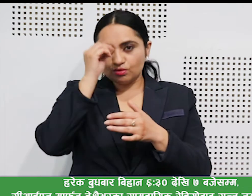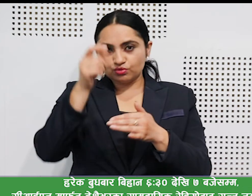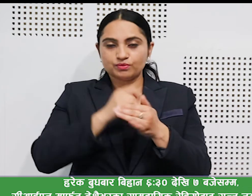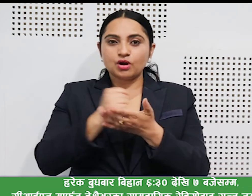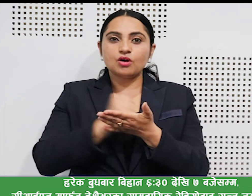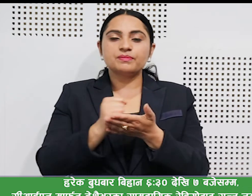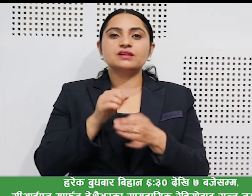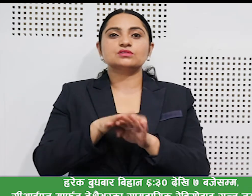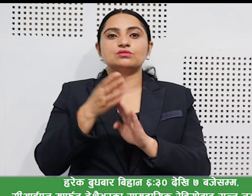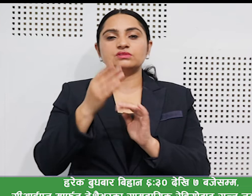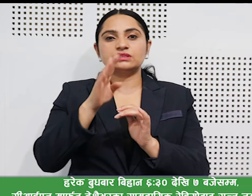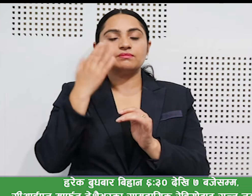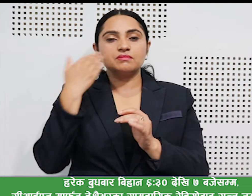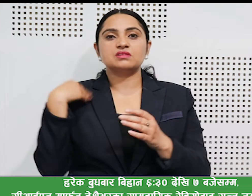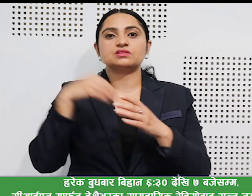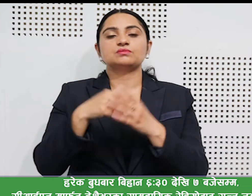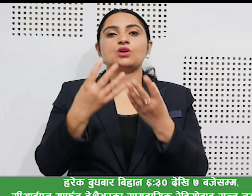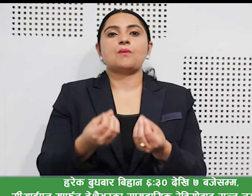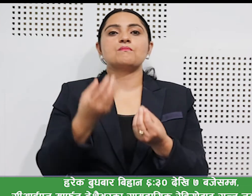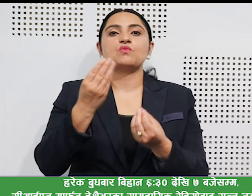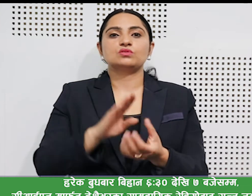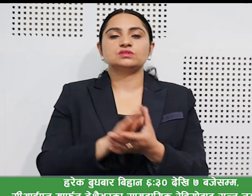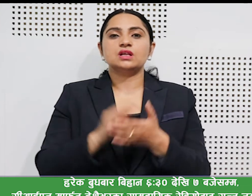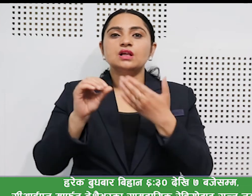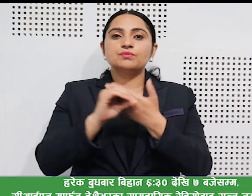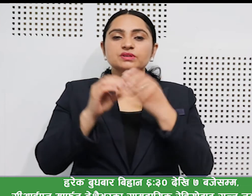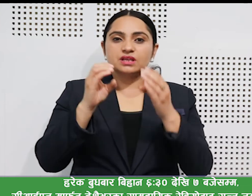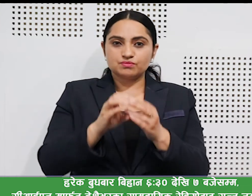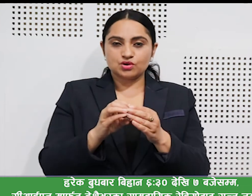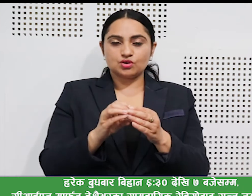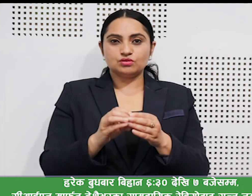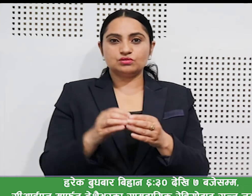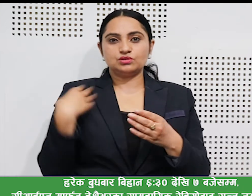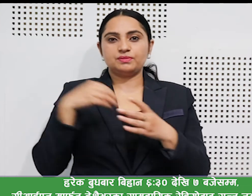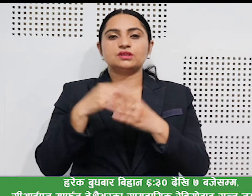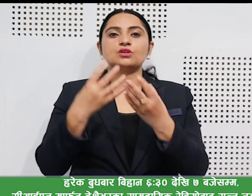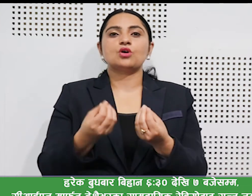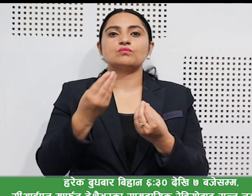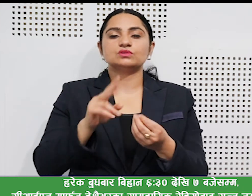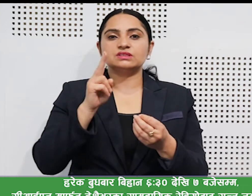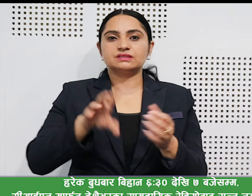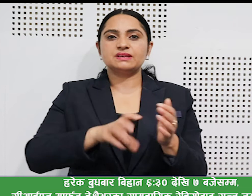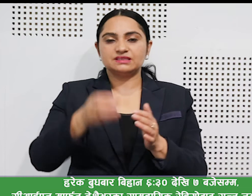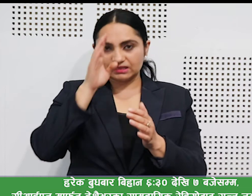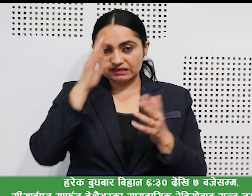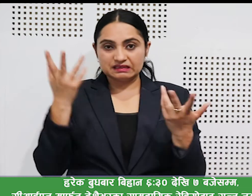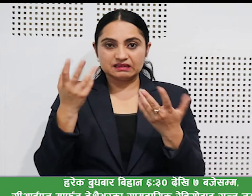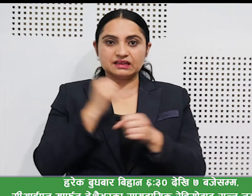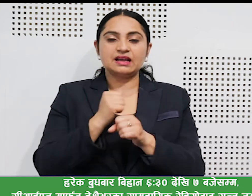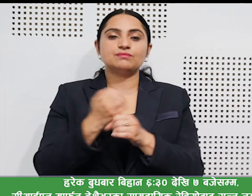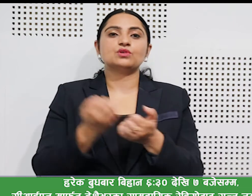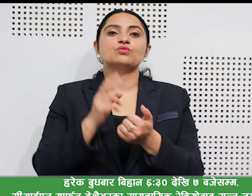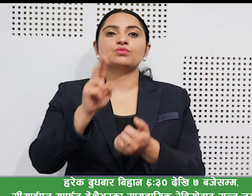हुन्छ, त्यसमा महिलाको सहभागिता थोरै हुन्छन्, सीमान्तकृत वर्गको सहभागिता थोरै हुन्छ। यसमा स्थानीय सरकारले के कामहरू